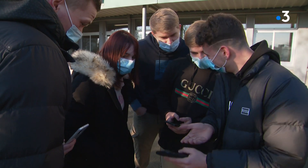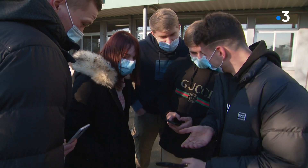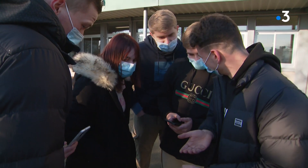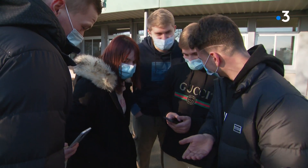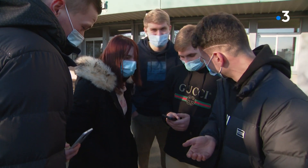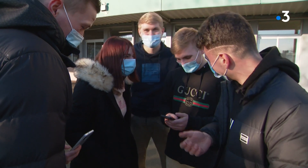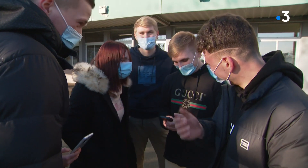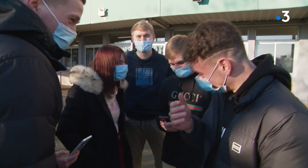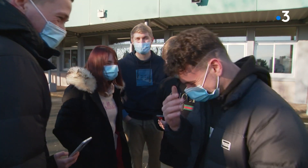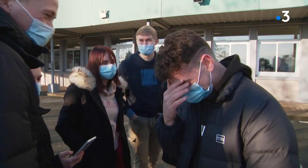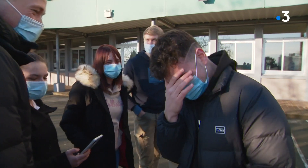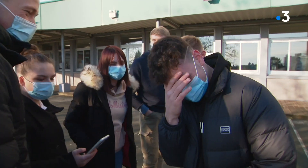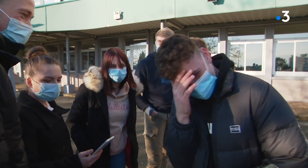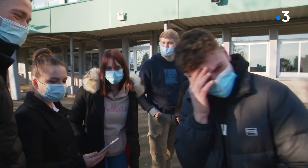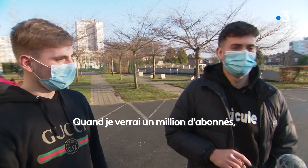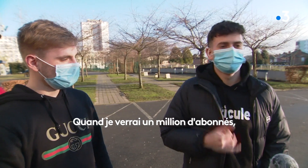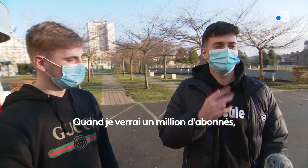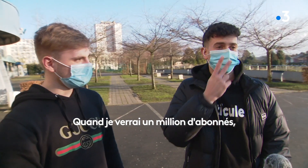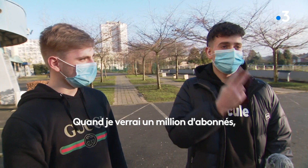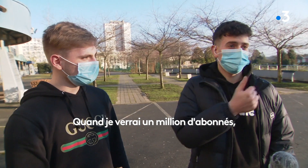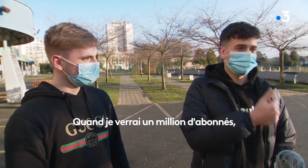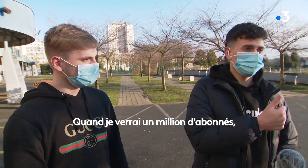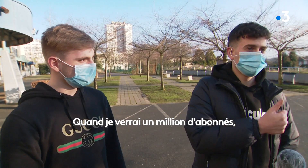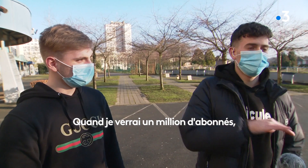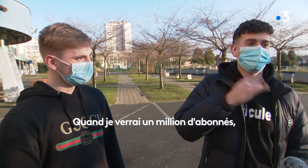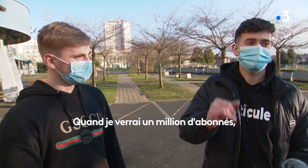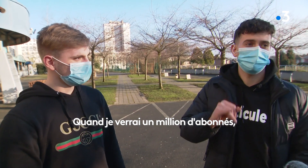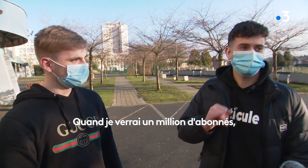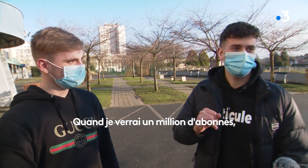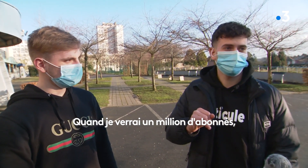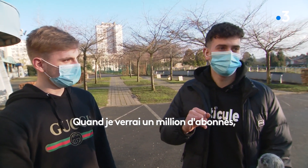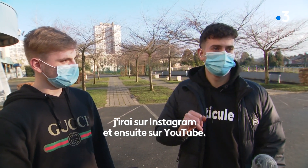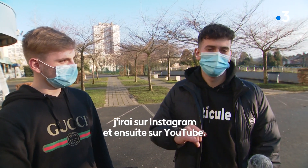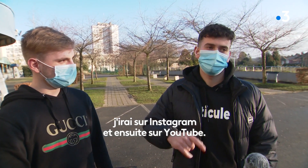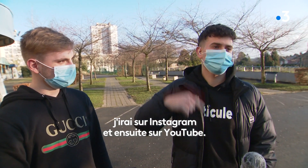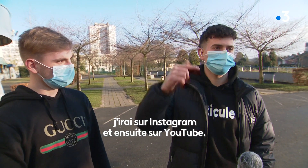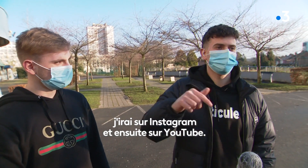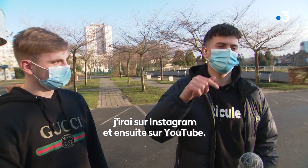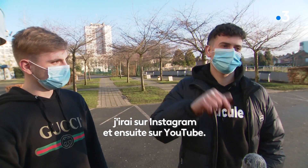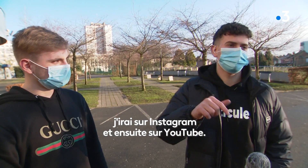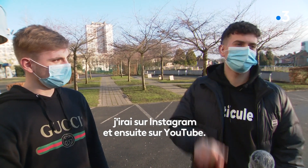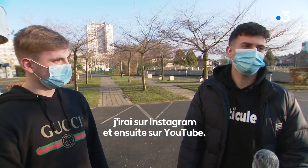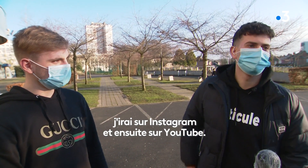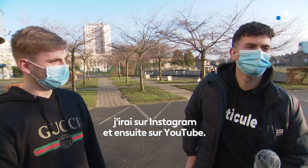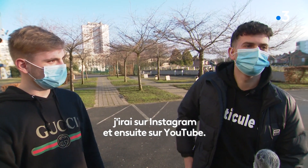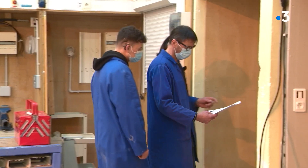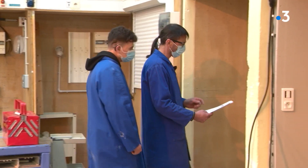Objectif, atteindre le million d'ici quelques mois. Si je vois un million, après Instagram, après prochaine fois, c'est YouTube. Alors,